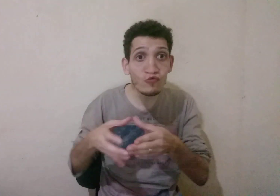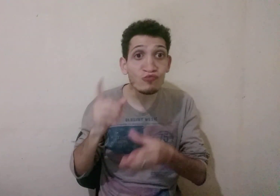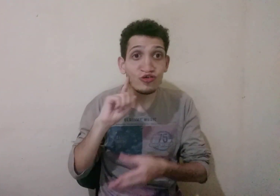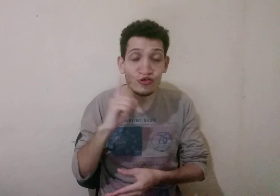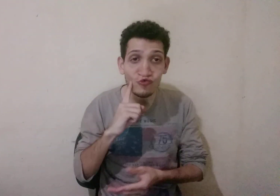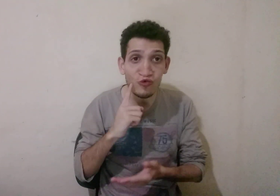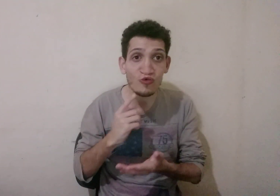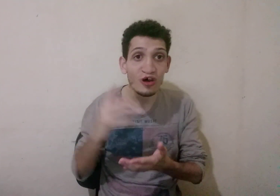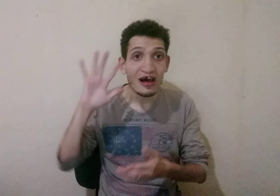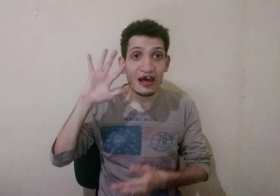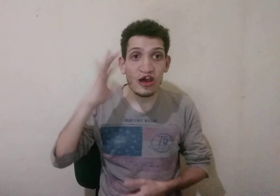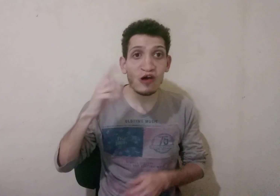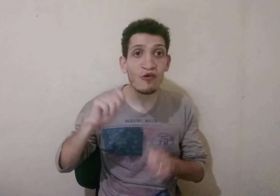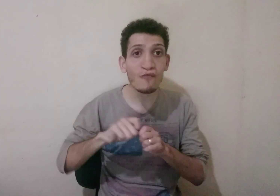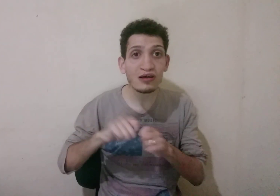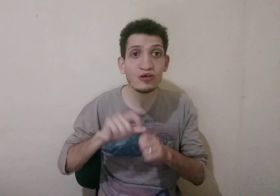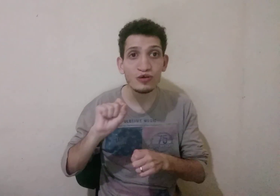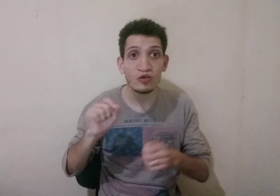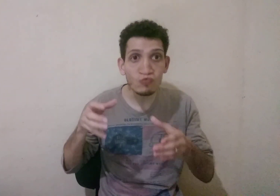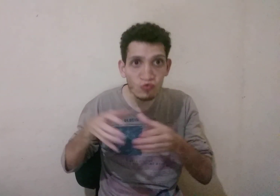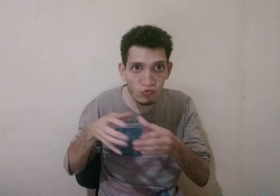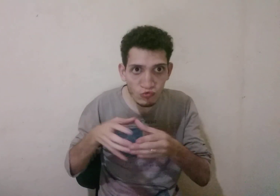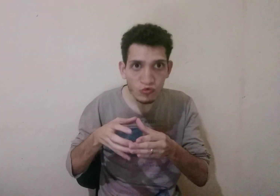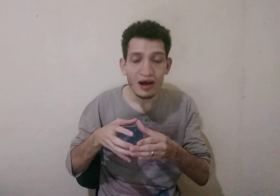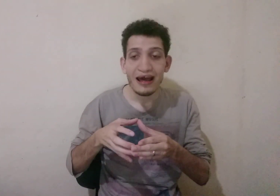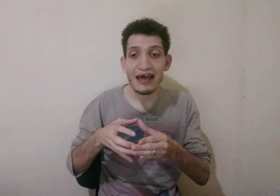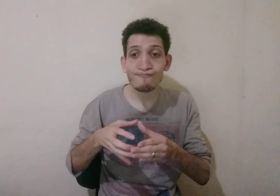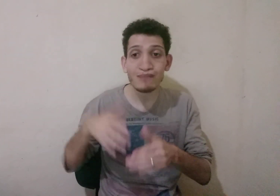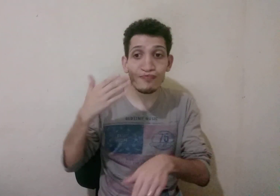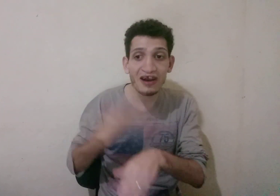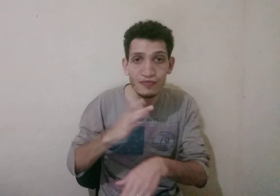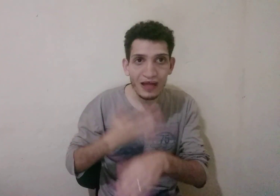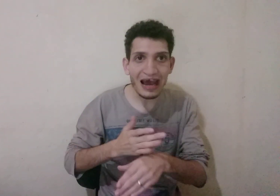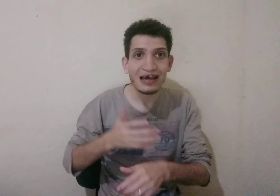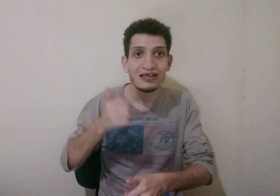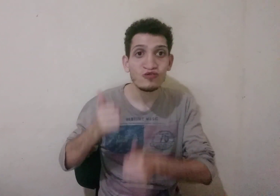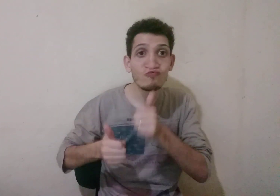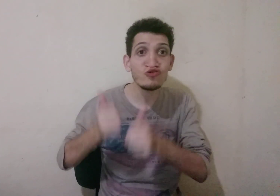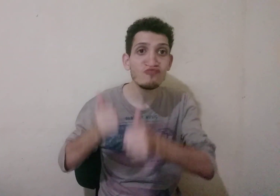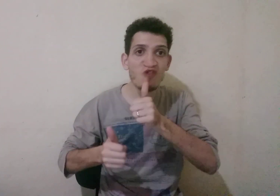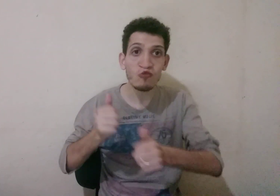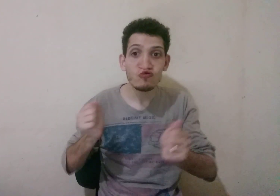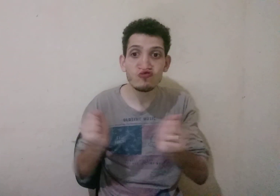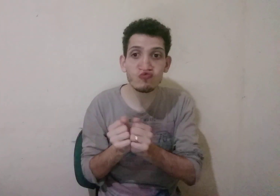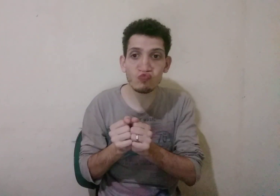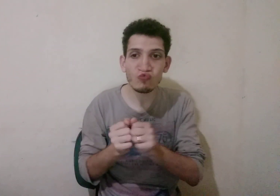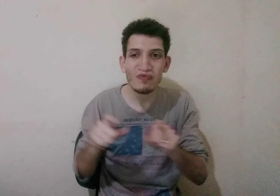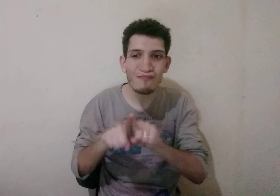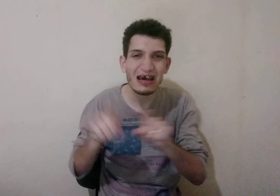grupo de surdos resolveu fazer o quê? Um grupo para treinar futebol junto, também